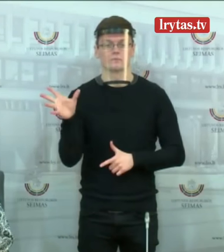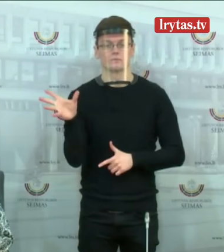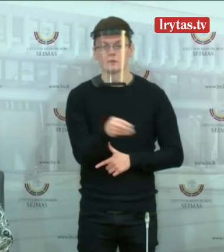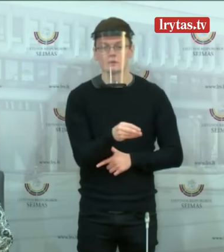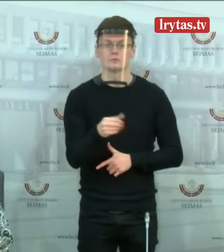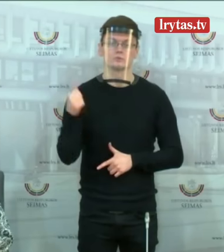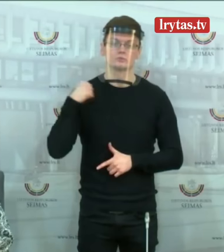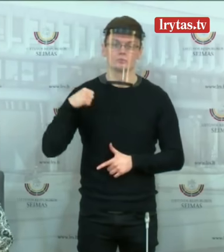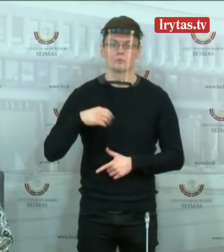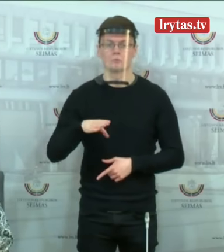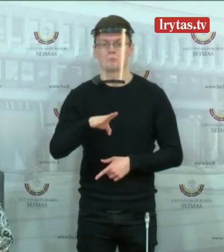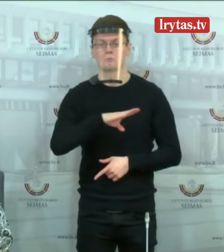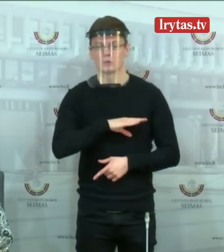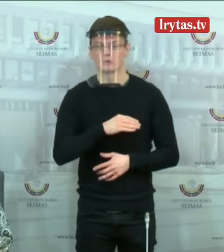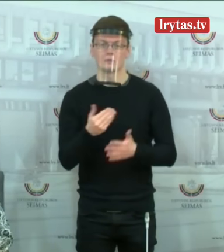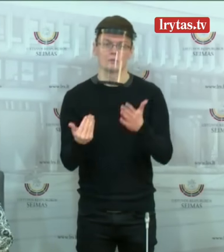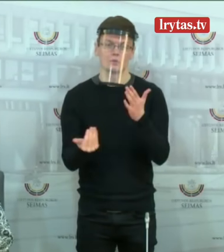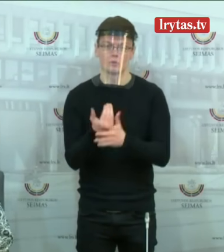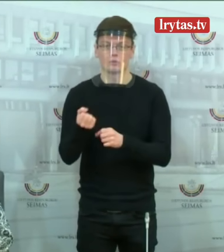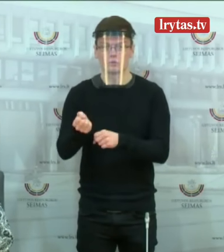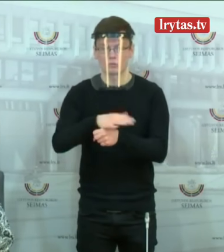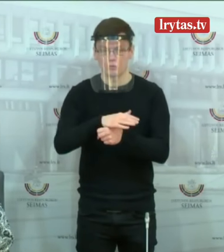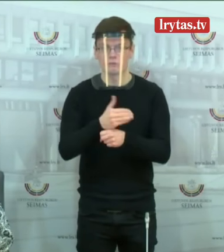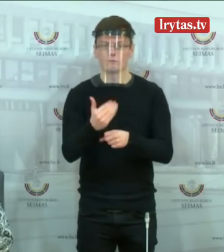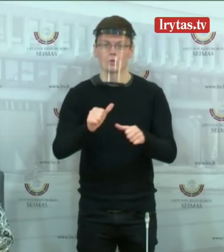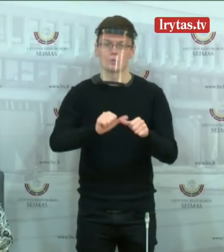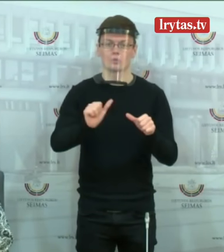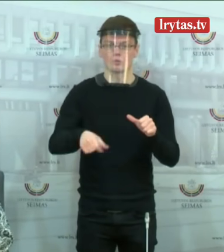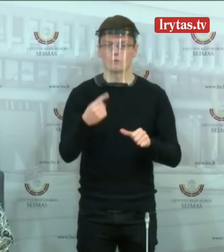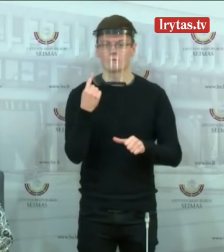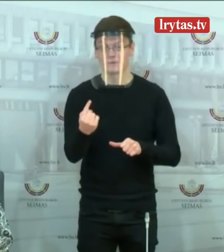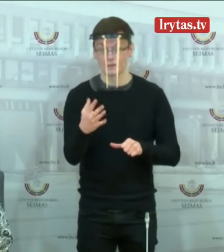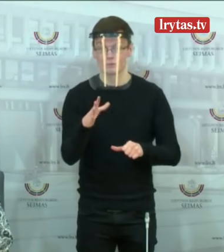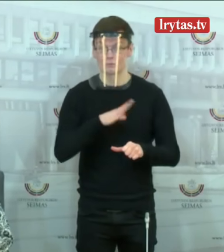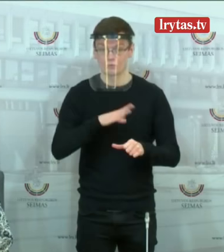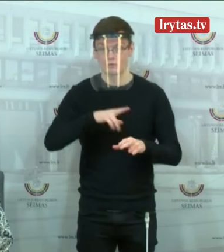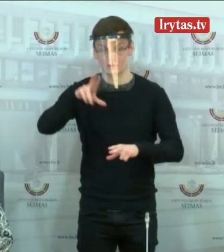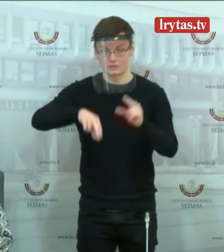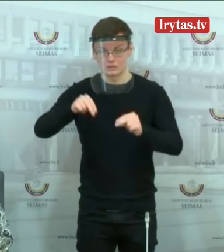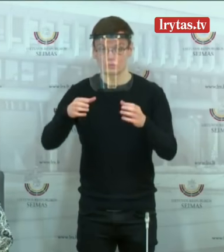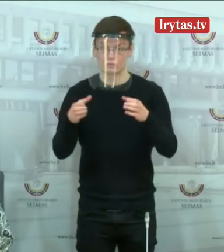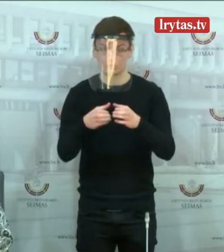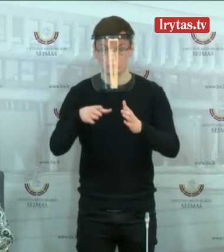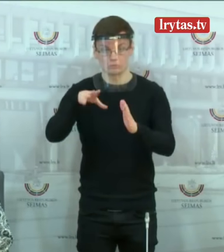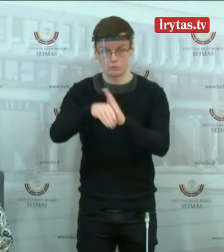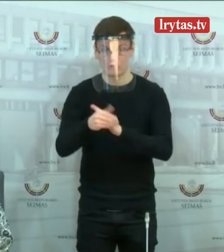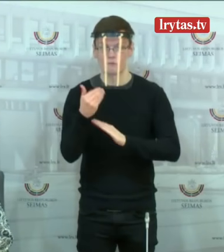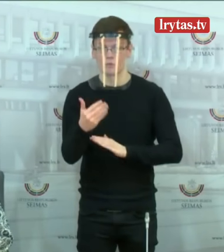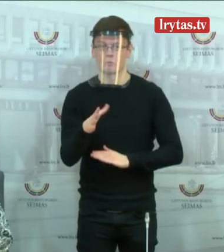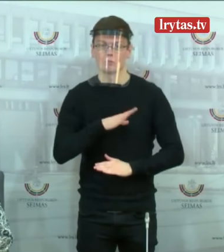visi asmenys mirė nuo naujo koronaviruso, išskyrus vieną, priklausė rizikos grupiai, tai yra buvo vyresni